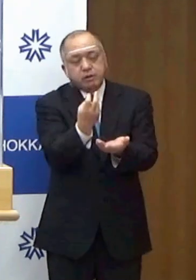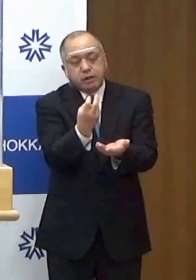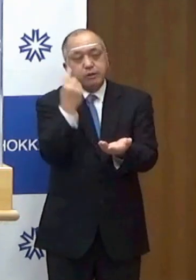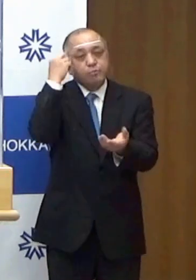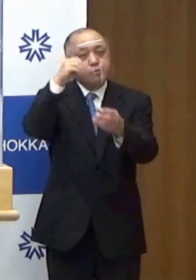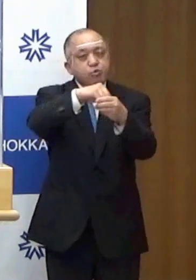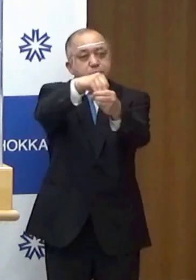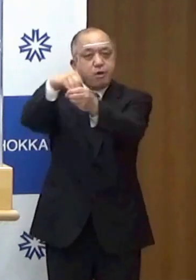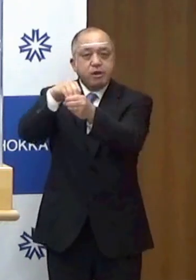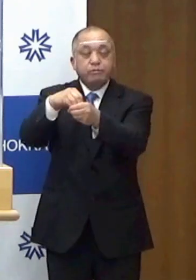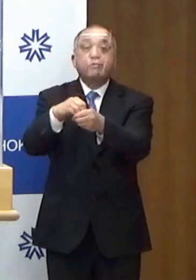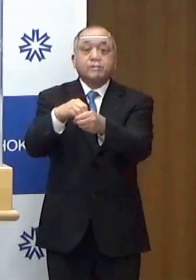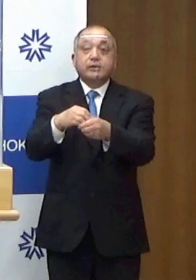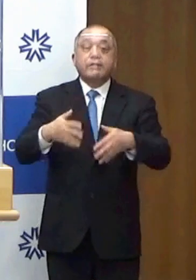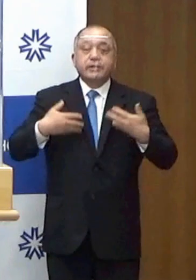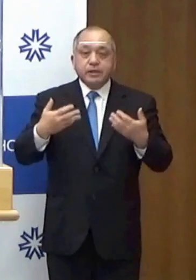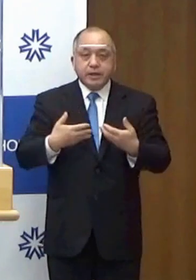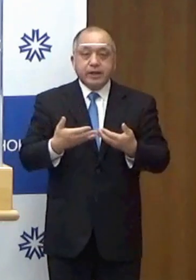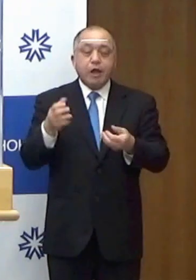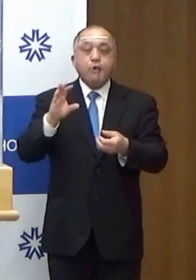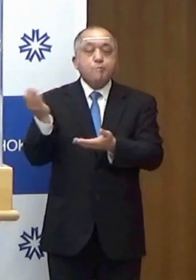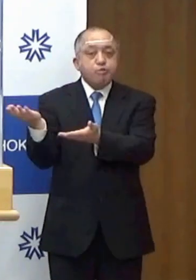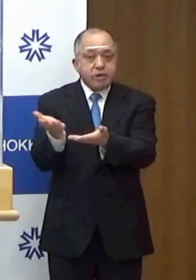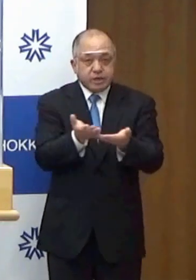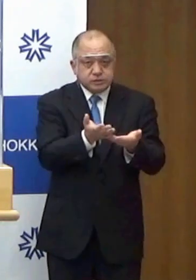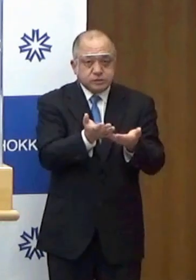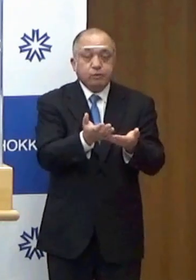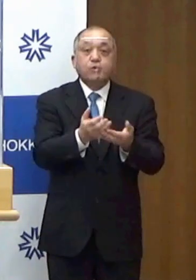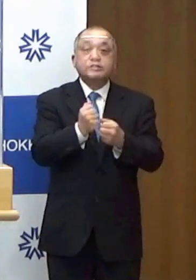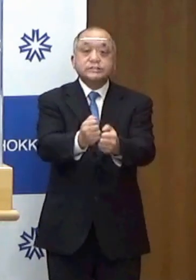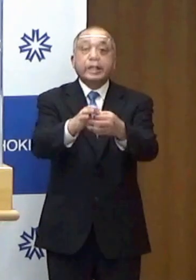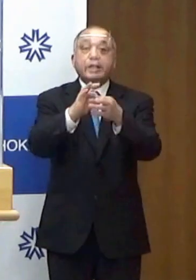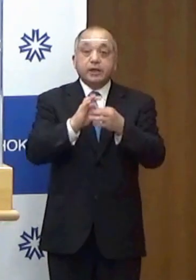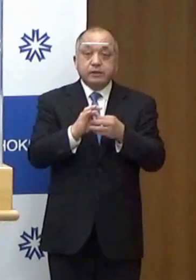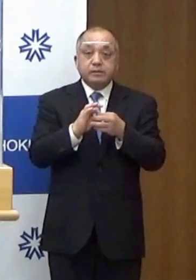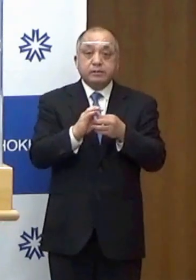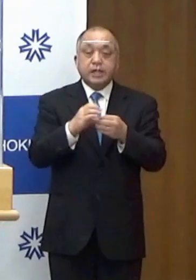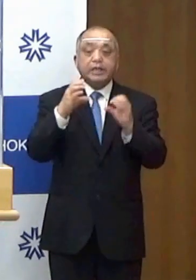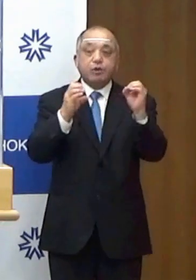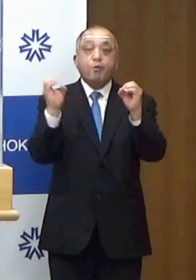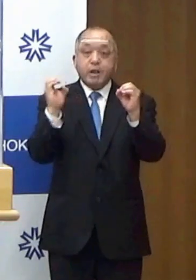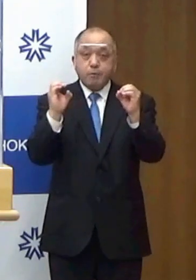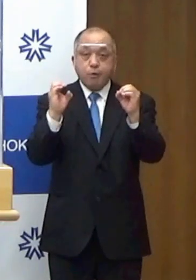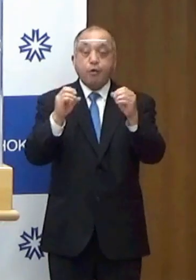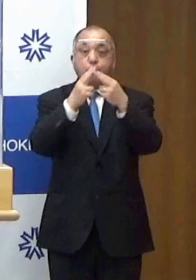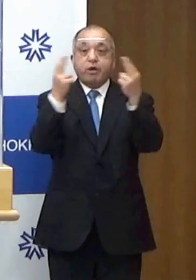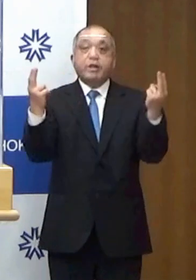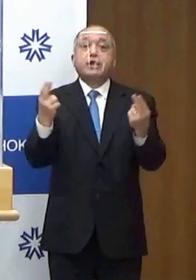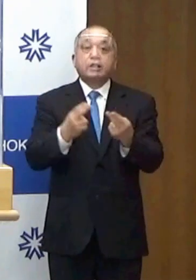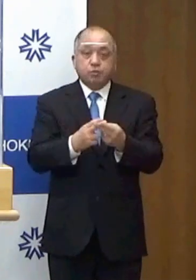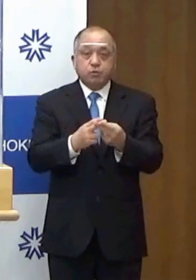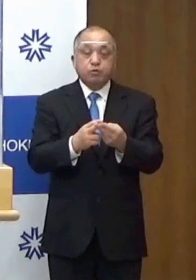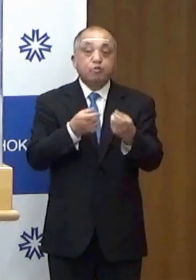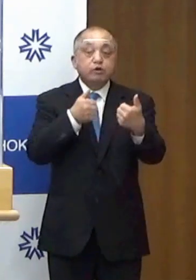っていただけるように温かいおもてなしでお迎えをしながら、ゼロカーボン北海道の実現に取り組む